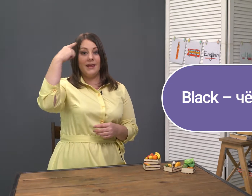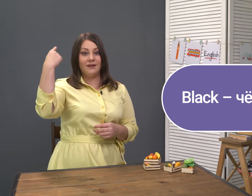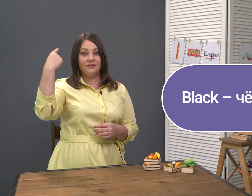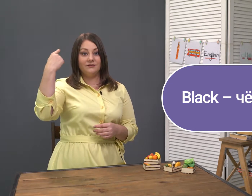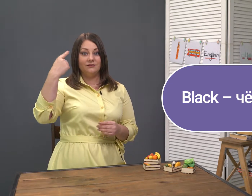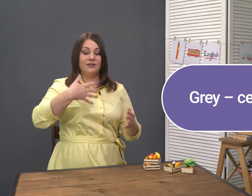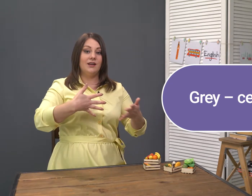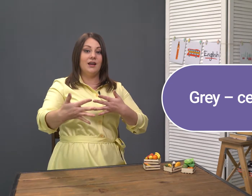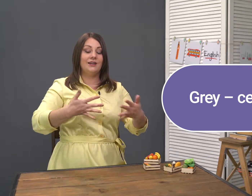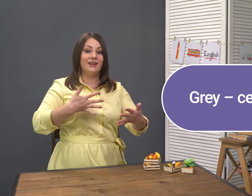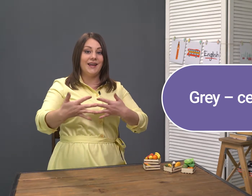Black. Grey.